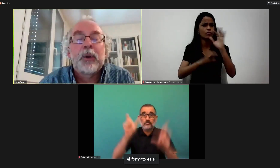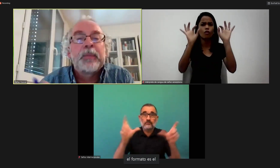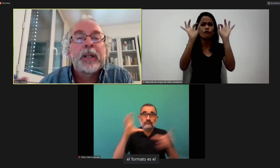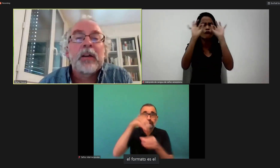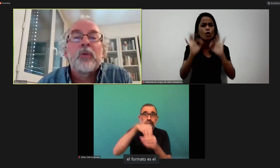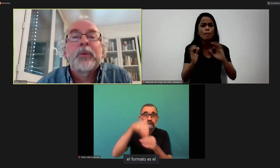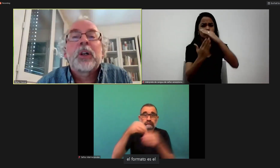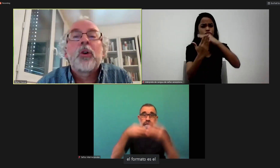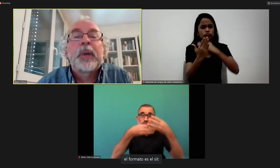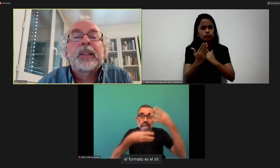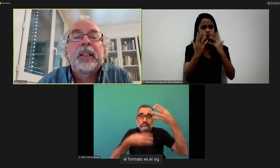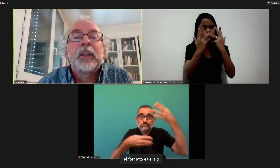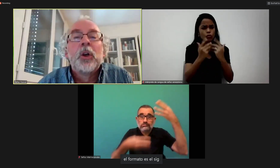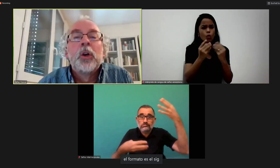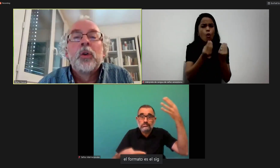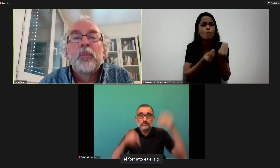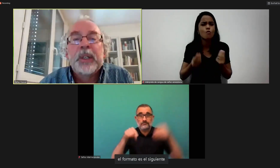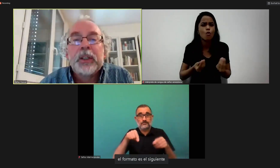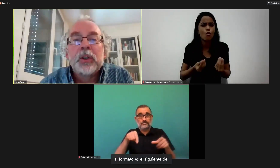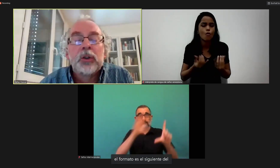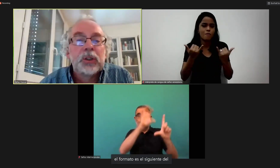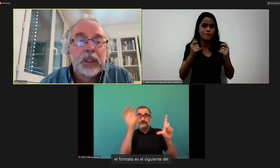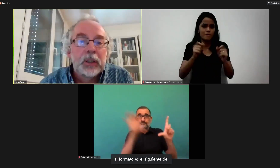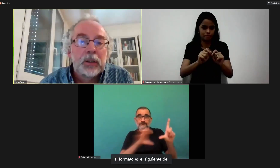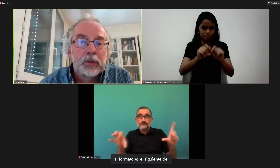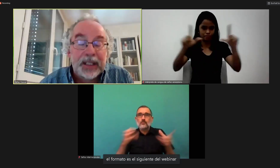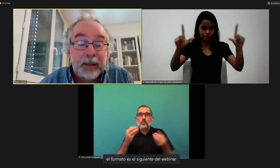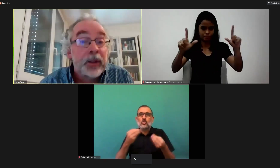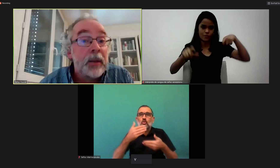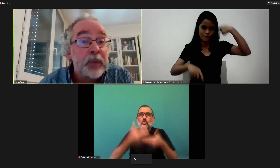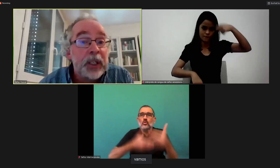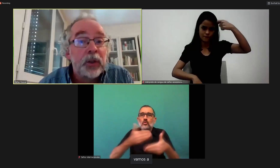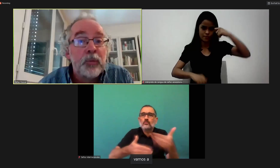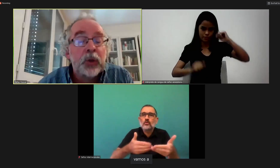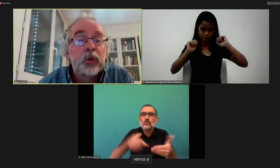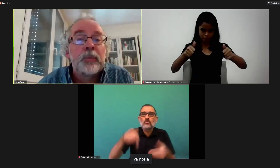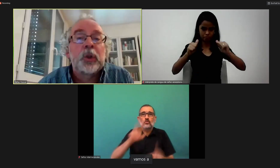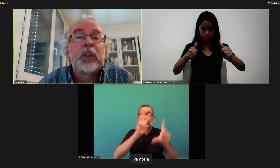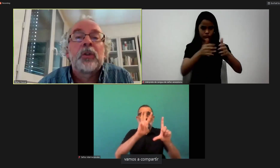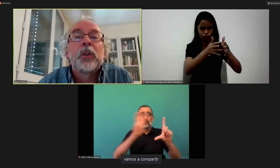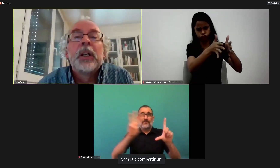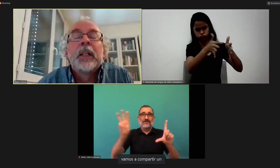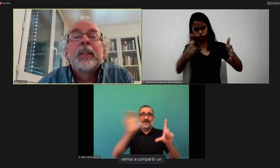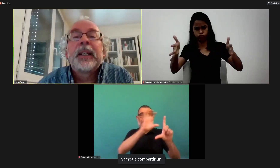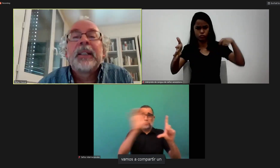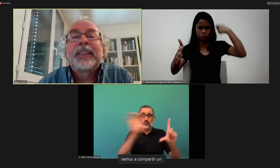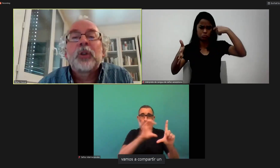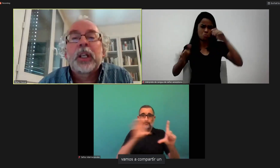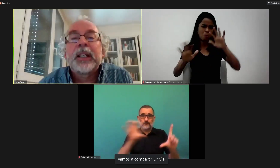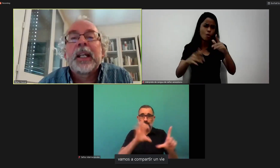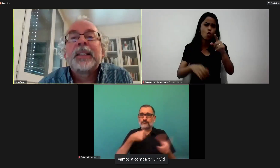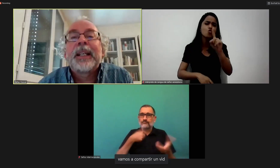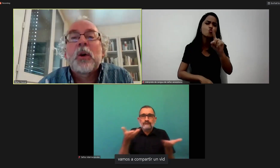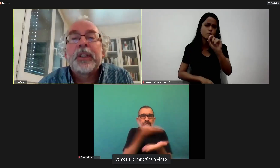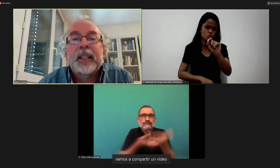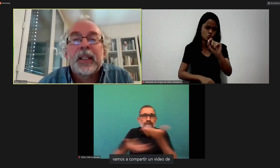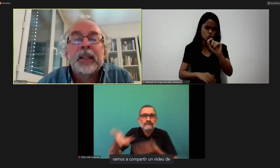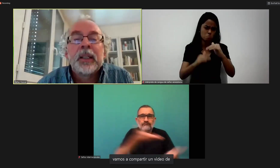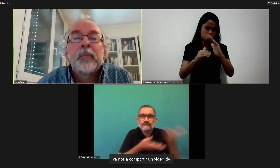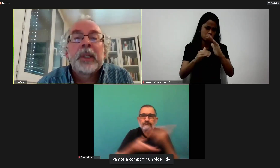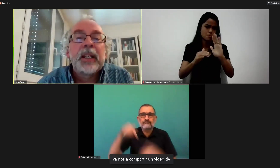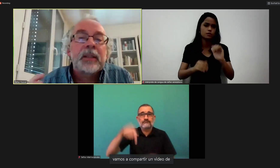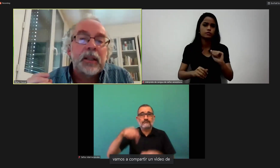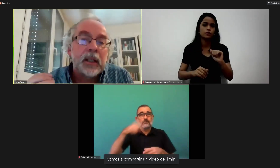Vamos a compartir un vídeo, una grabación en vídeo de 1 minuto y poquito del director general de la